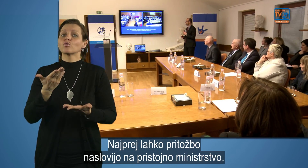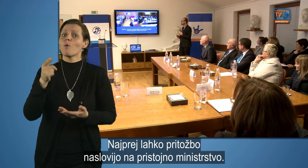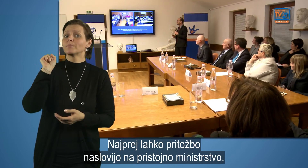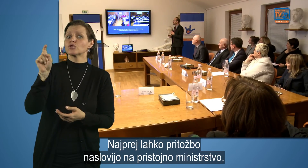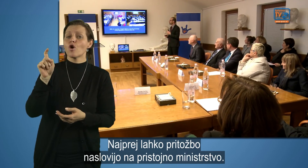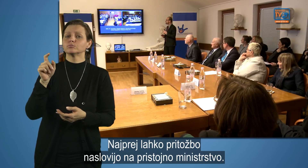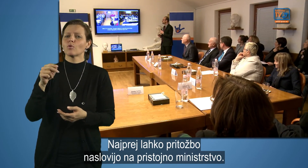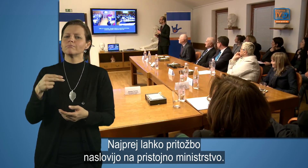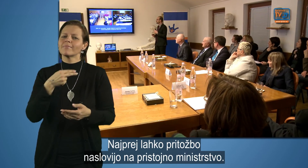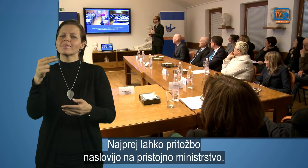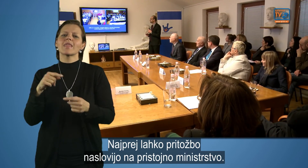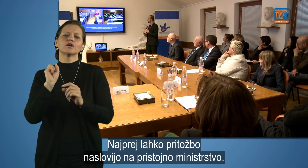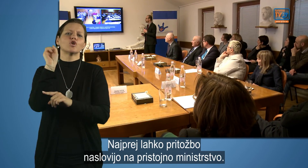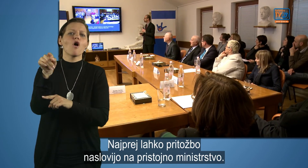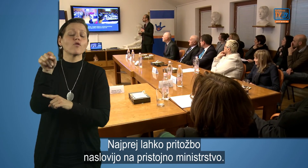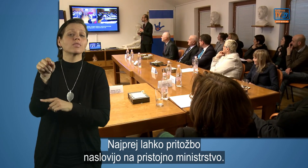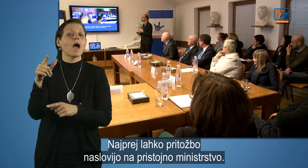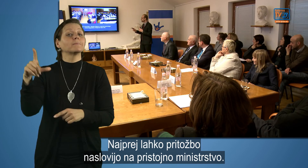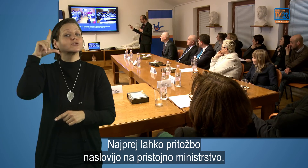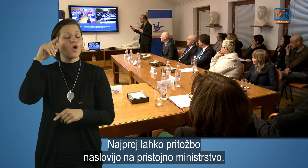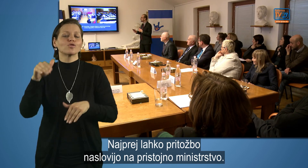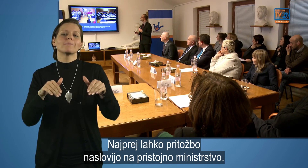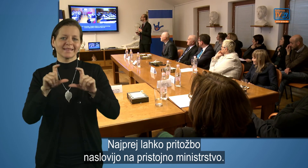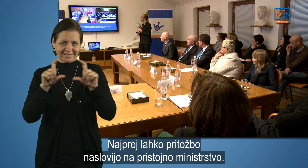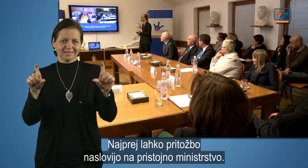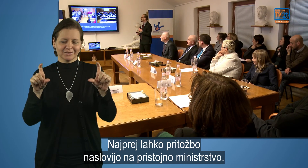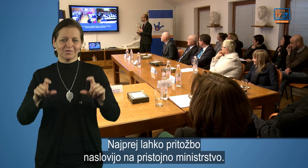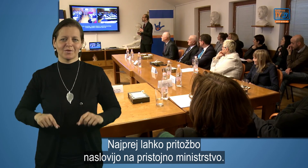Najprej lahko pritožbo naslovijo na pristojno ministrstvo.